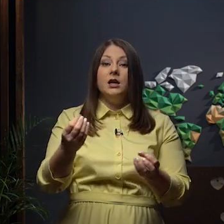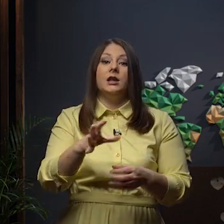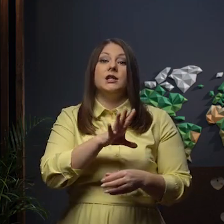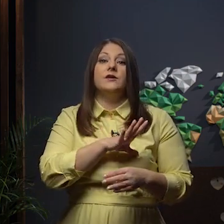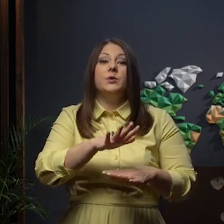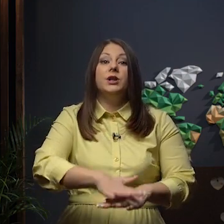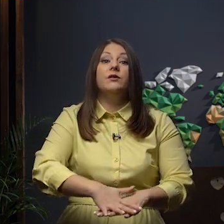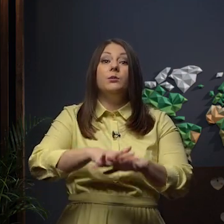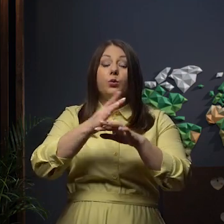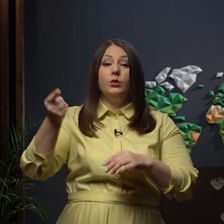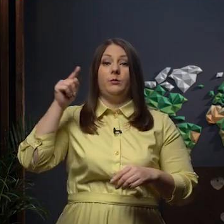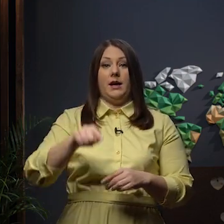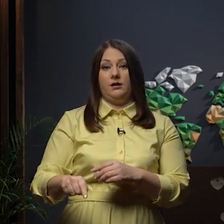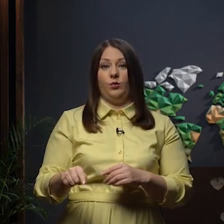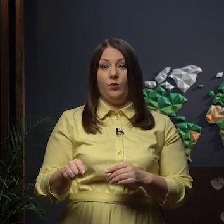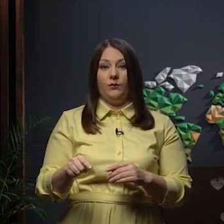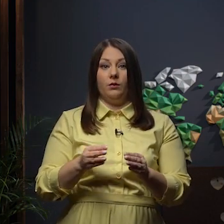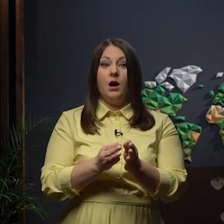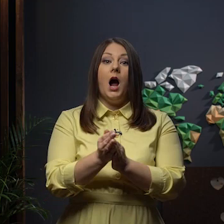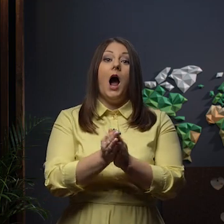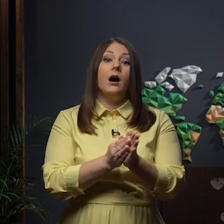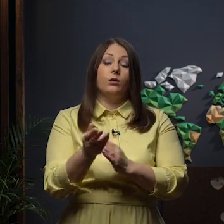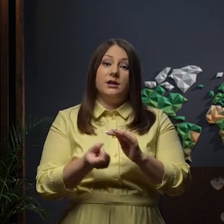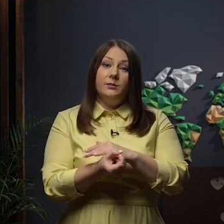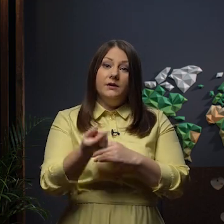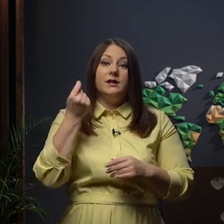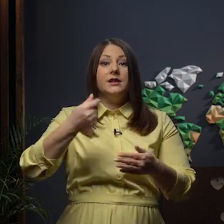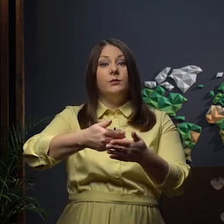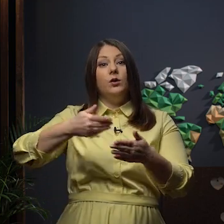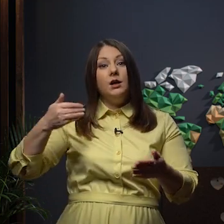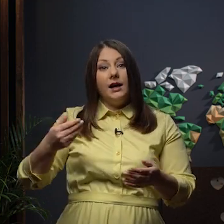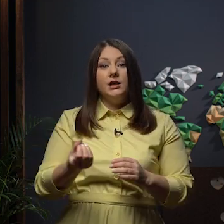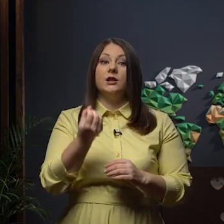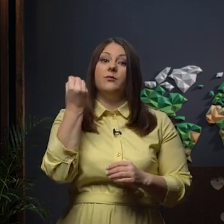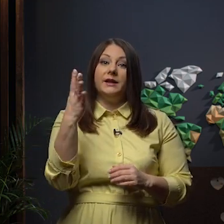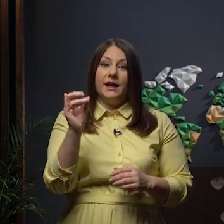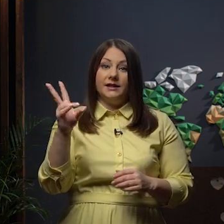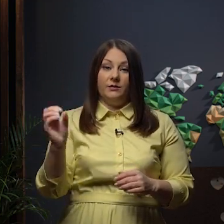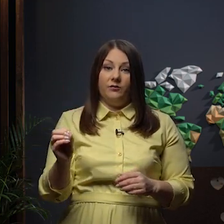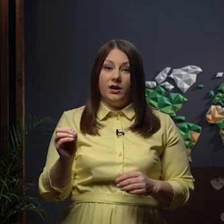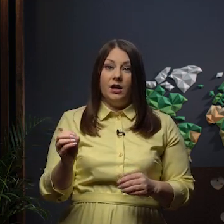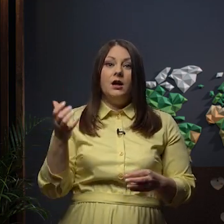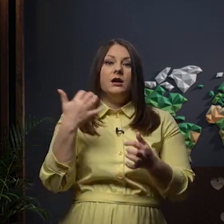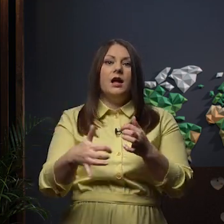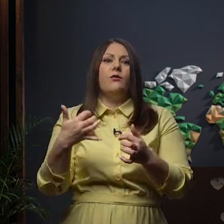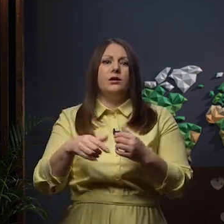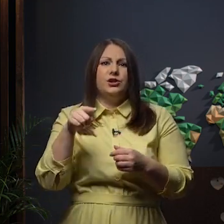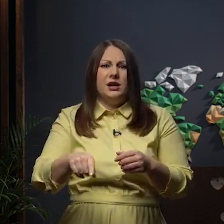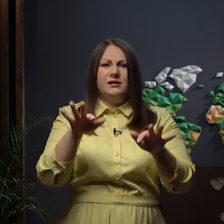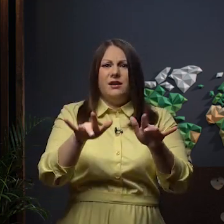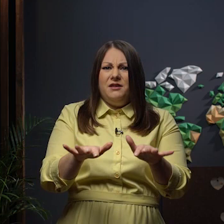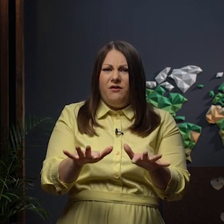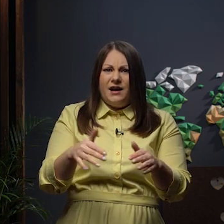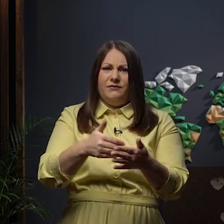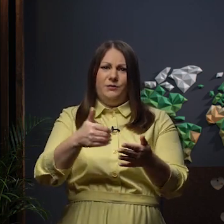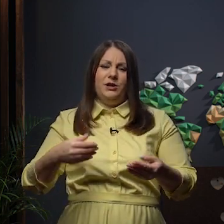поля. Даже вспыхивали бунты по этому поводу. Огурцы появились немного раньше, в 15 веке, и довольно